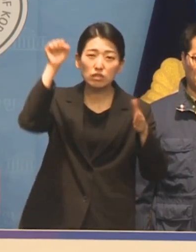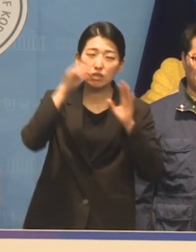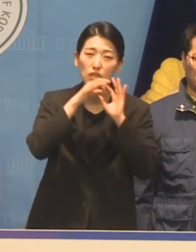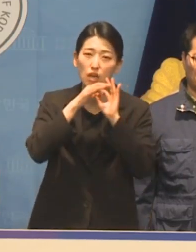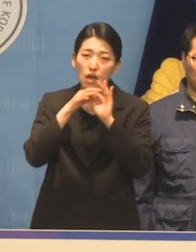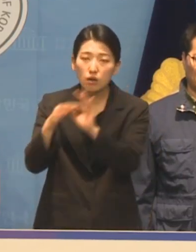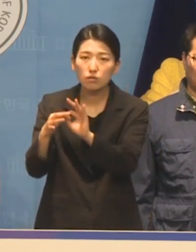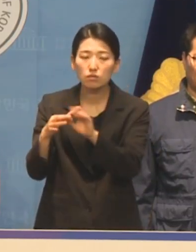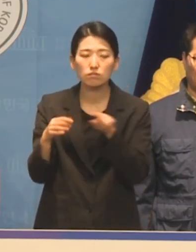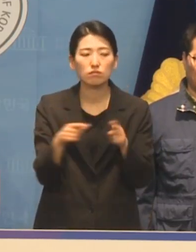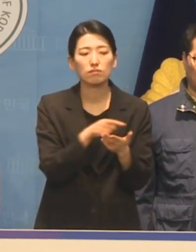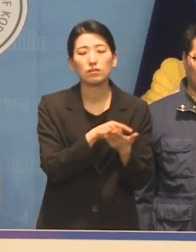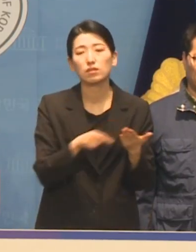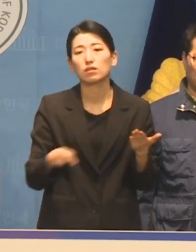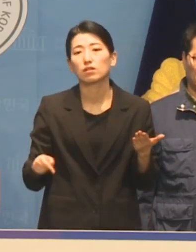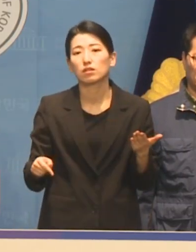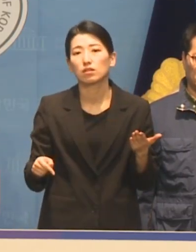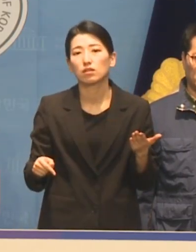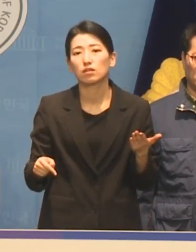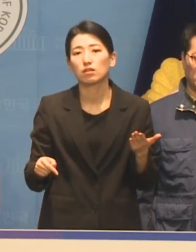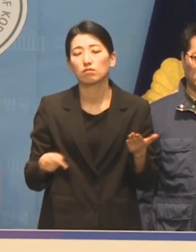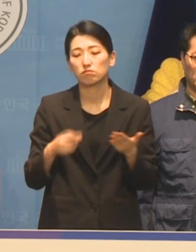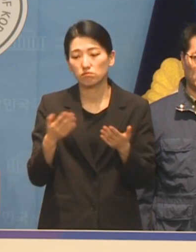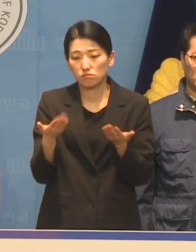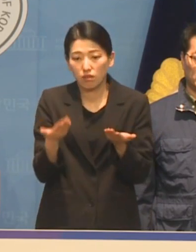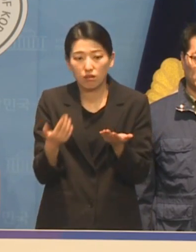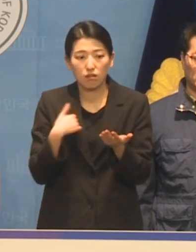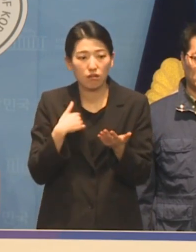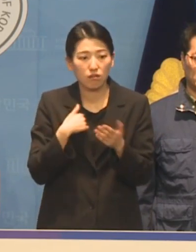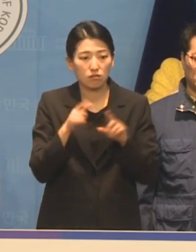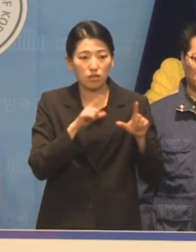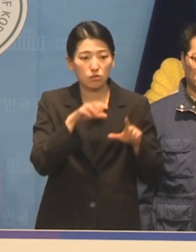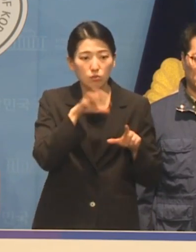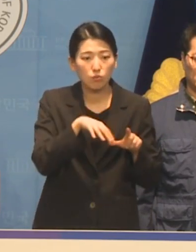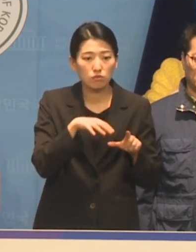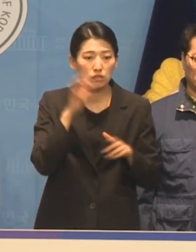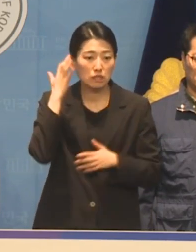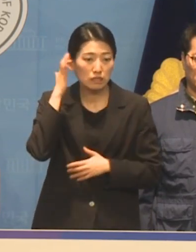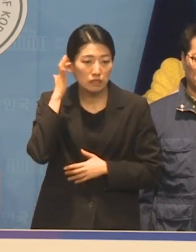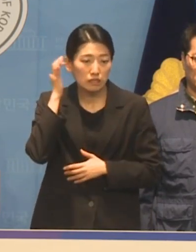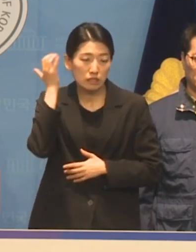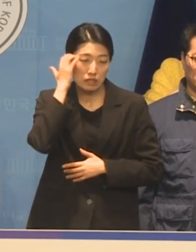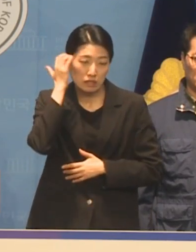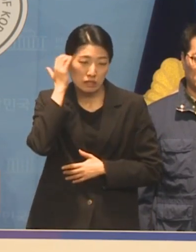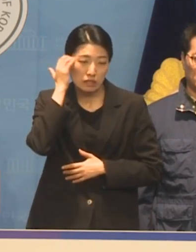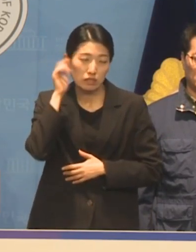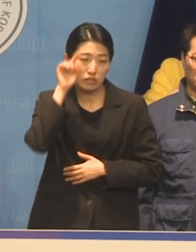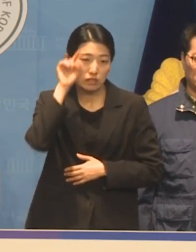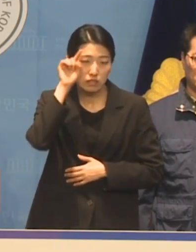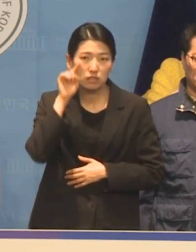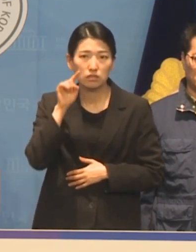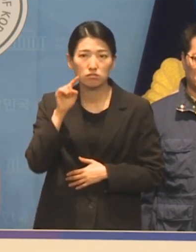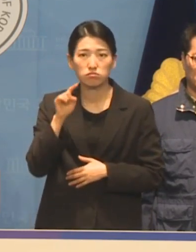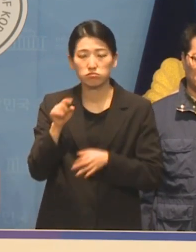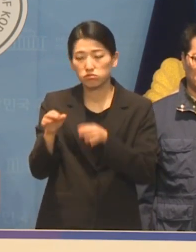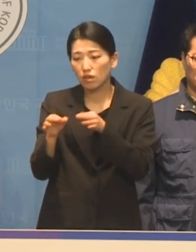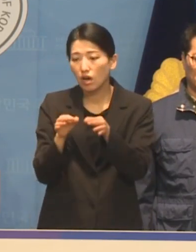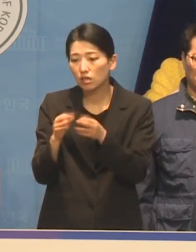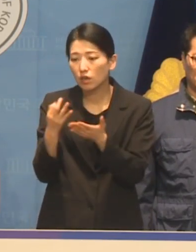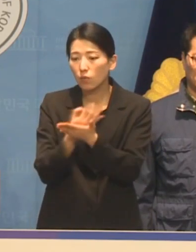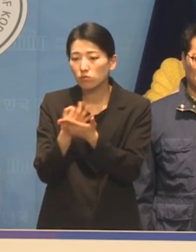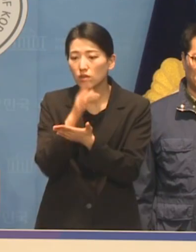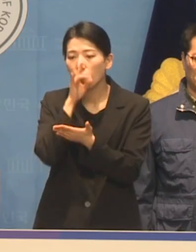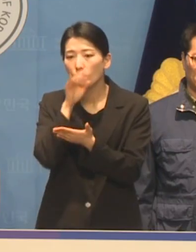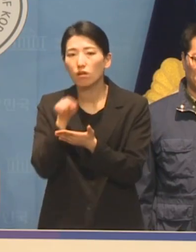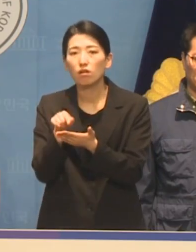공권력 행사로 인해 이미 영업 터전이 사실상 붕괴되었고 장차 언제 회복될